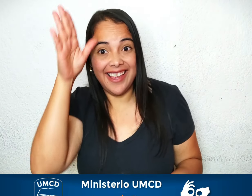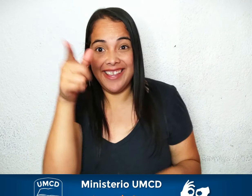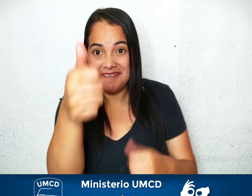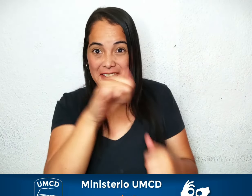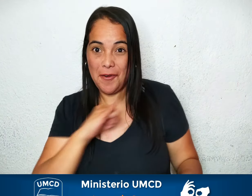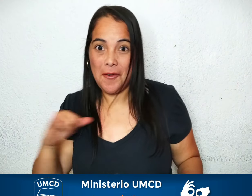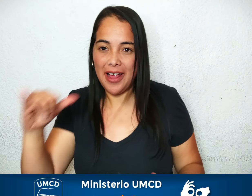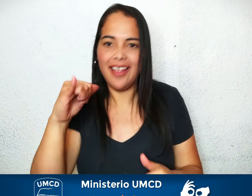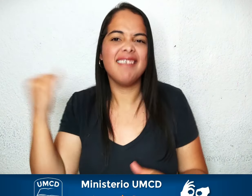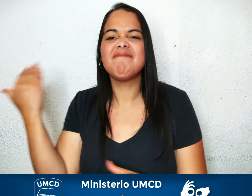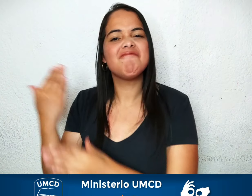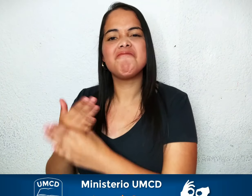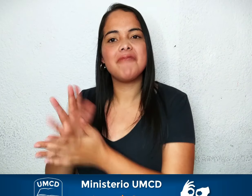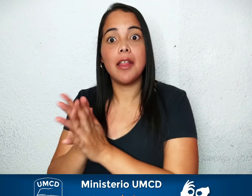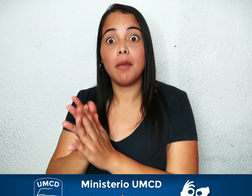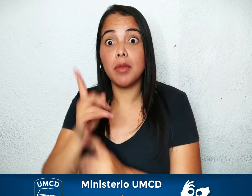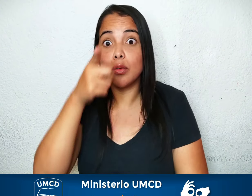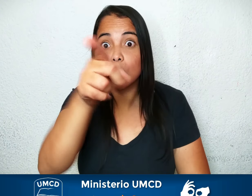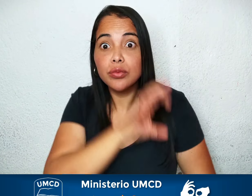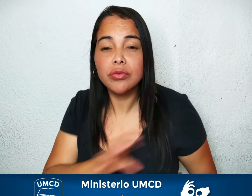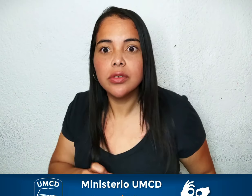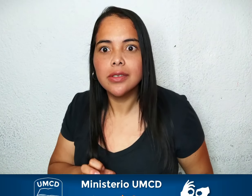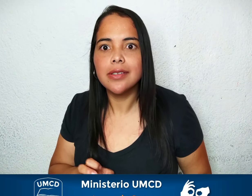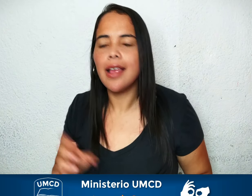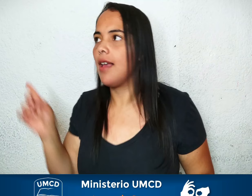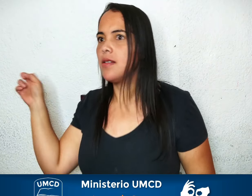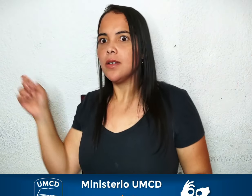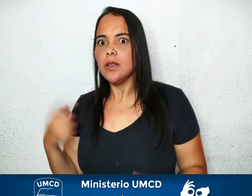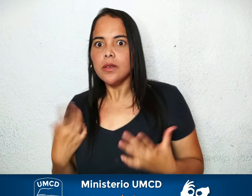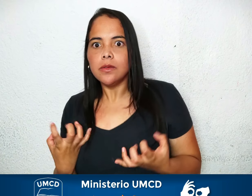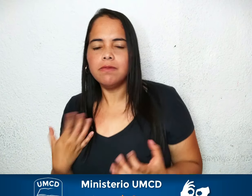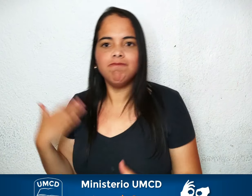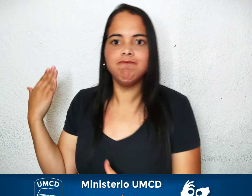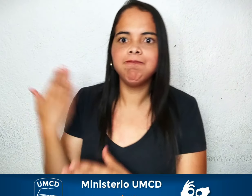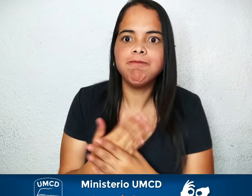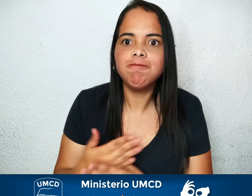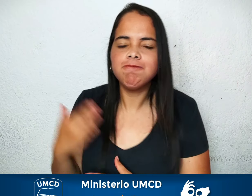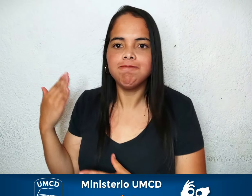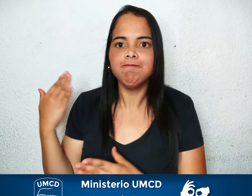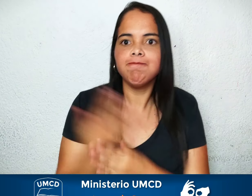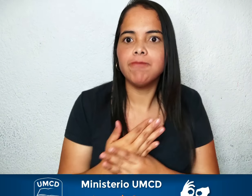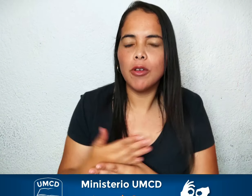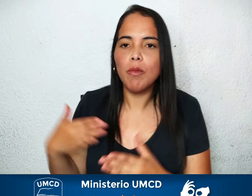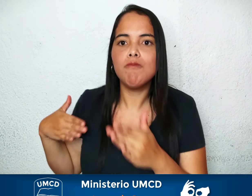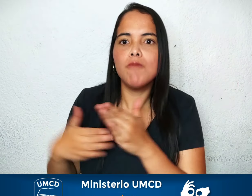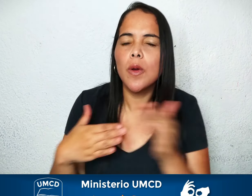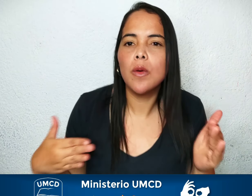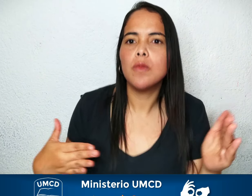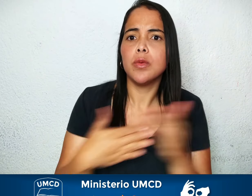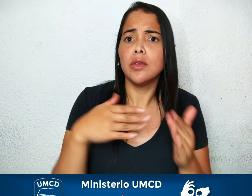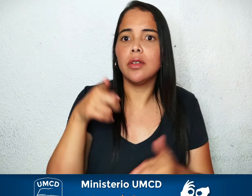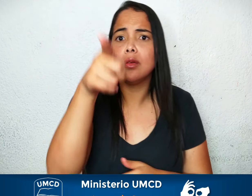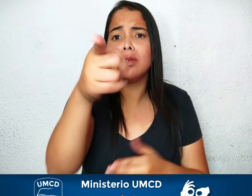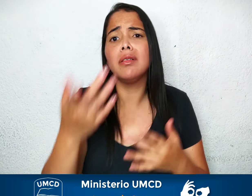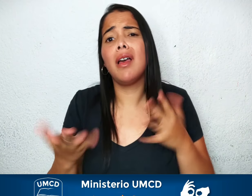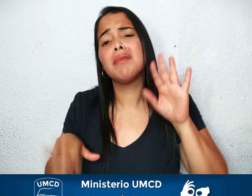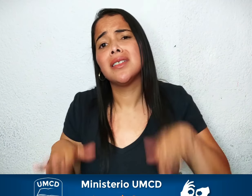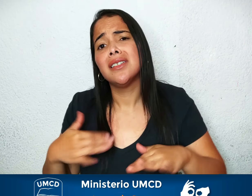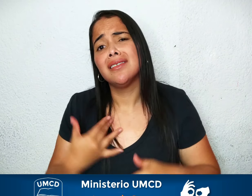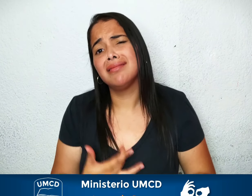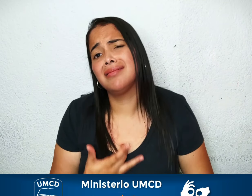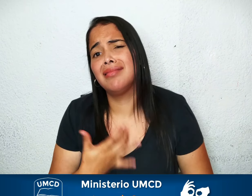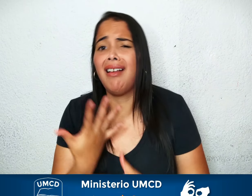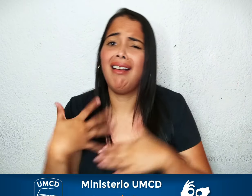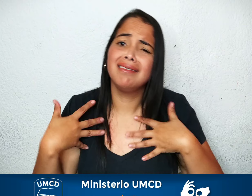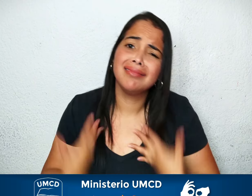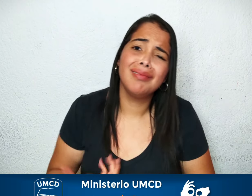que están viviendo a la manera de ellos viven contentos. Pero cuando un creyente se levanta y quiere honrar a Dios con